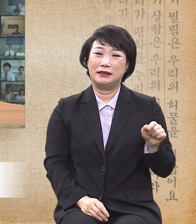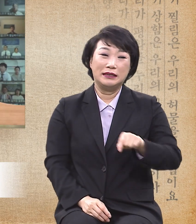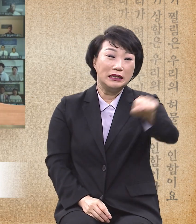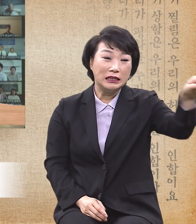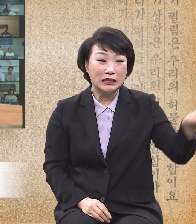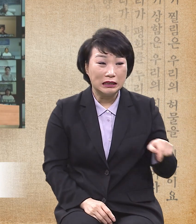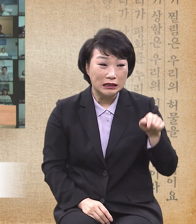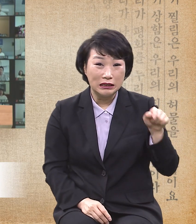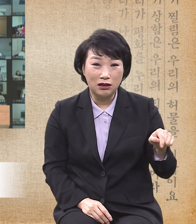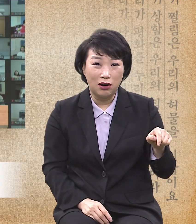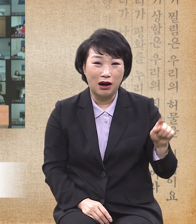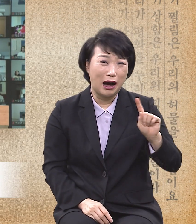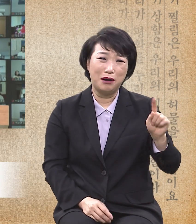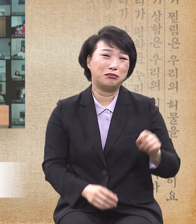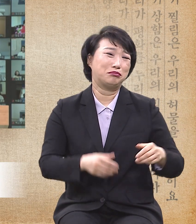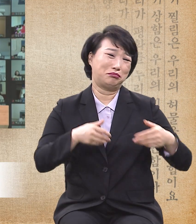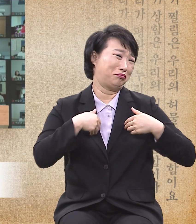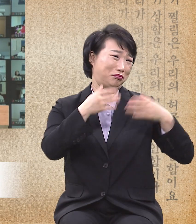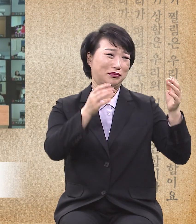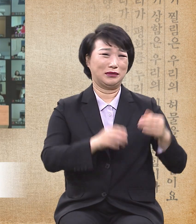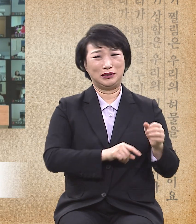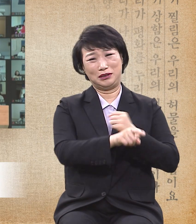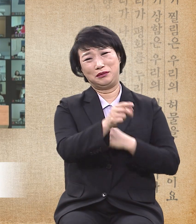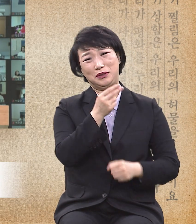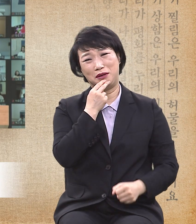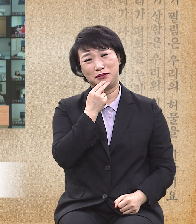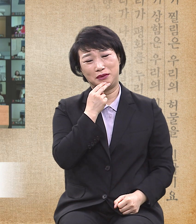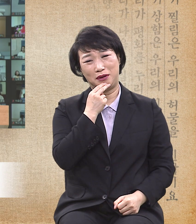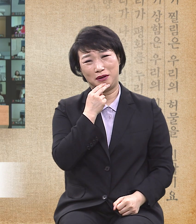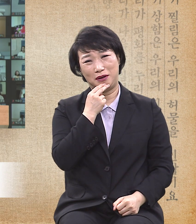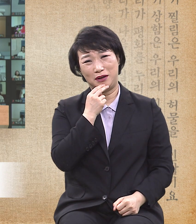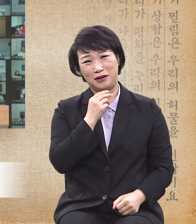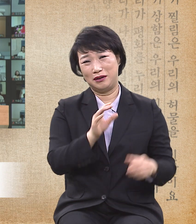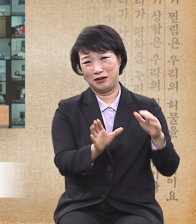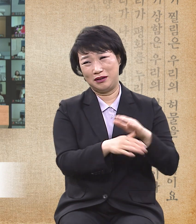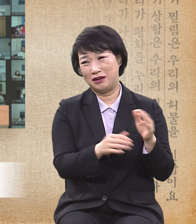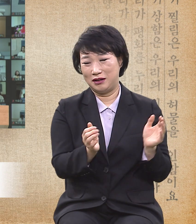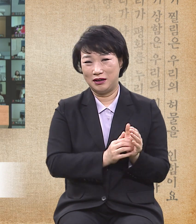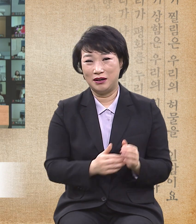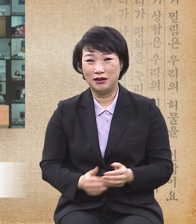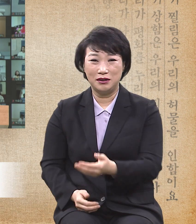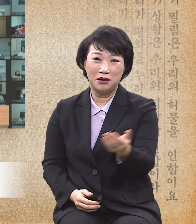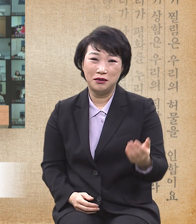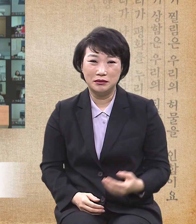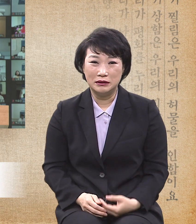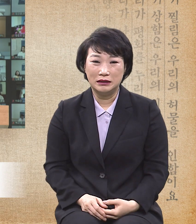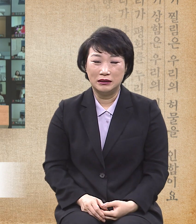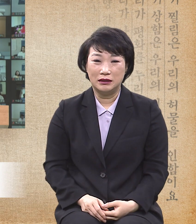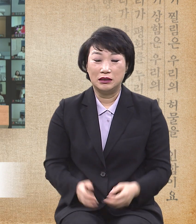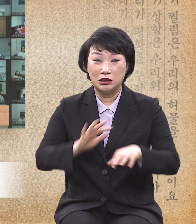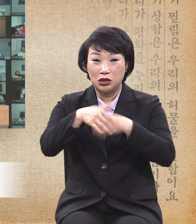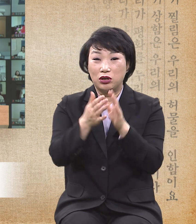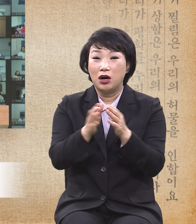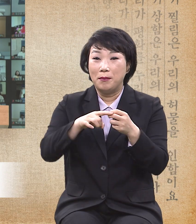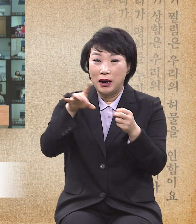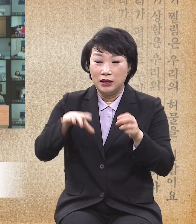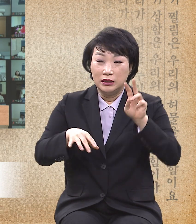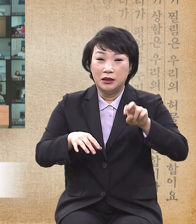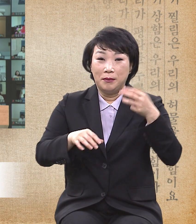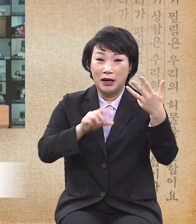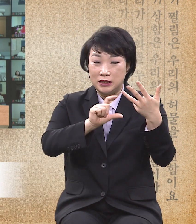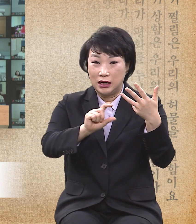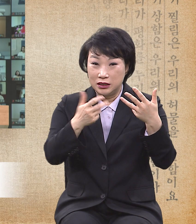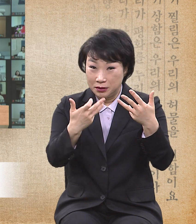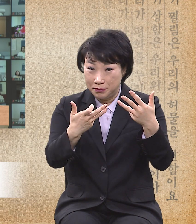그거 아무가치 없는 것인데, 아무가치 없는 것인데. 마태복음 28장